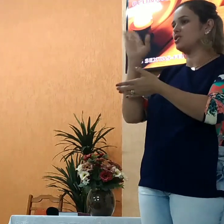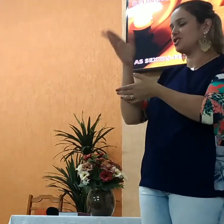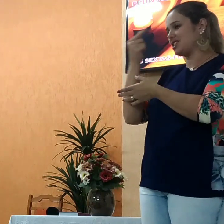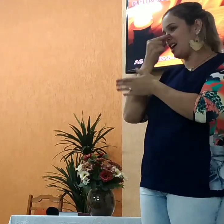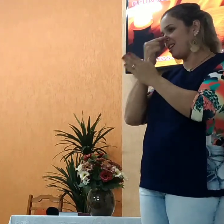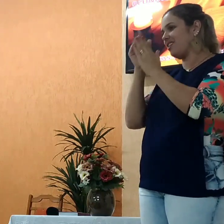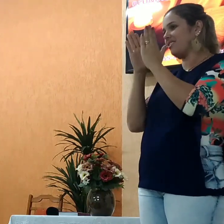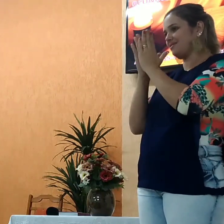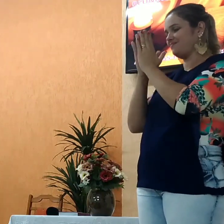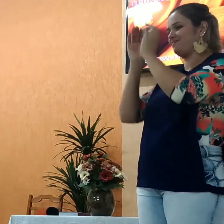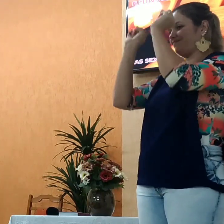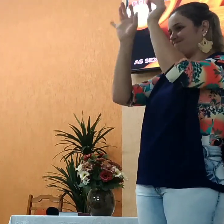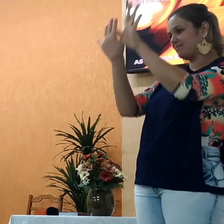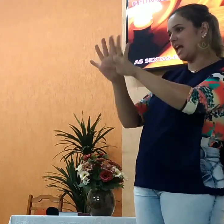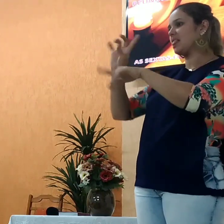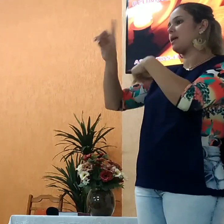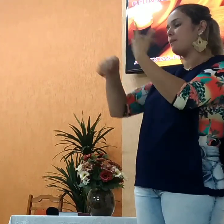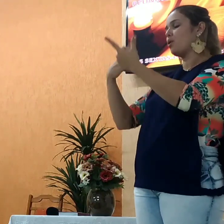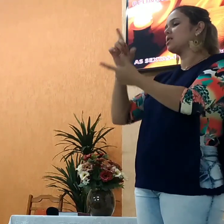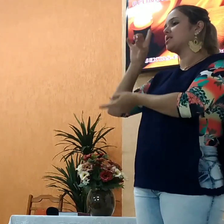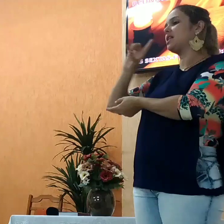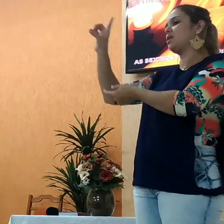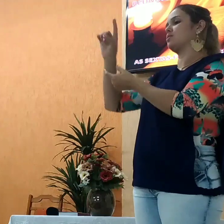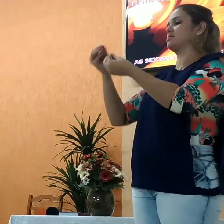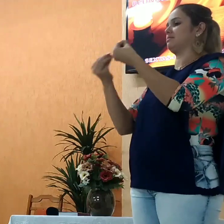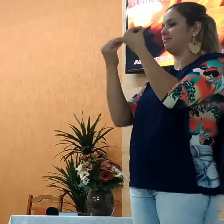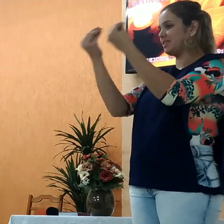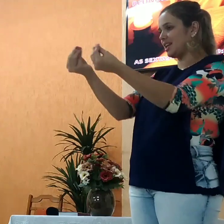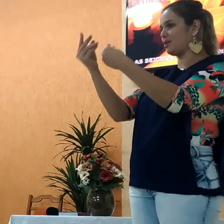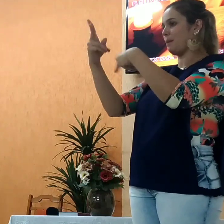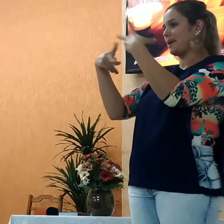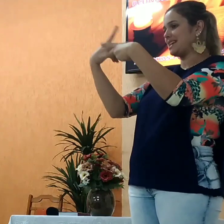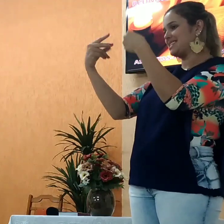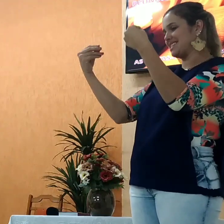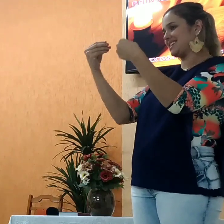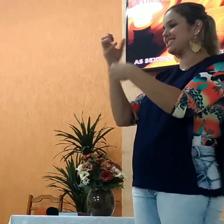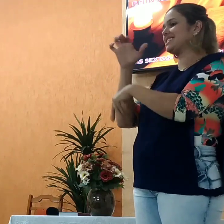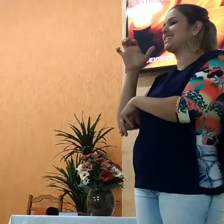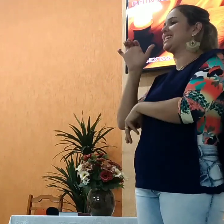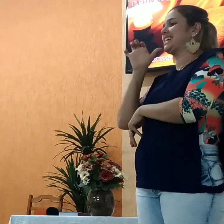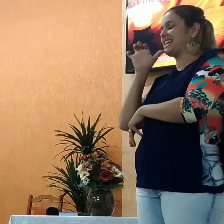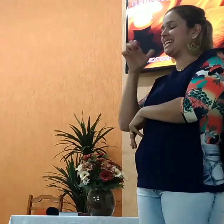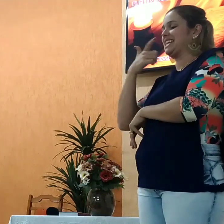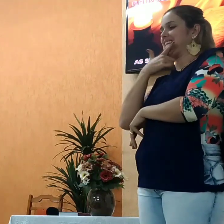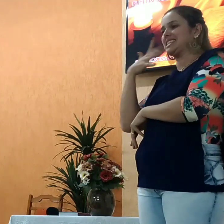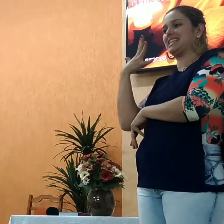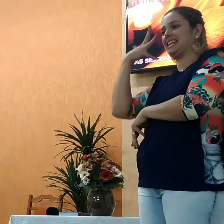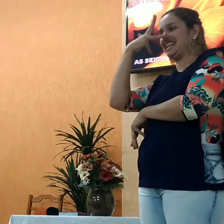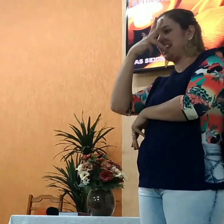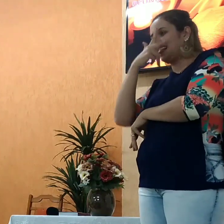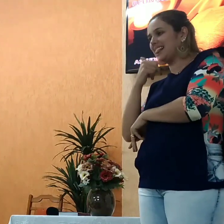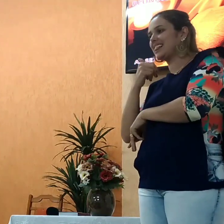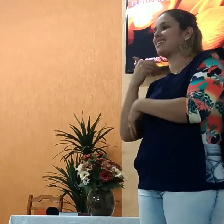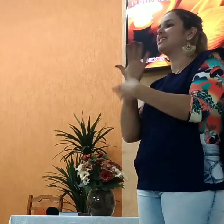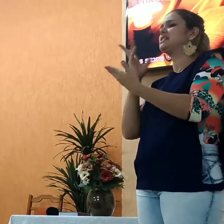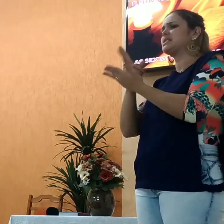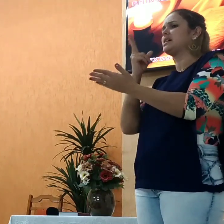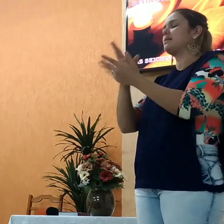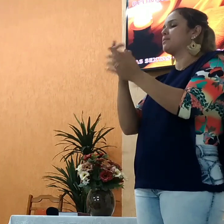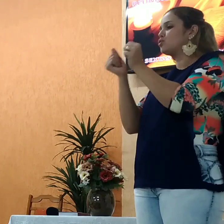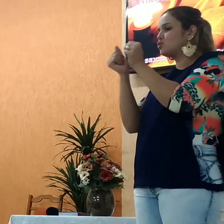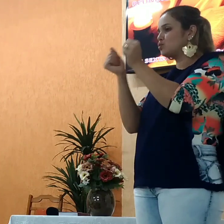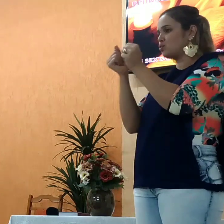depois receberam essa herança. A Elisa, muito linda, a garotinha, e nós estamos sempre juntamente com eles